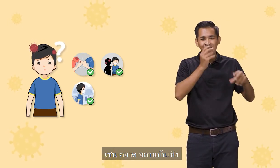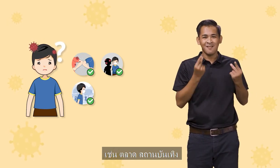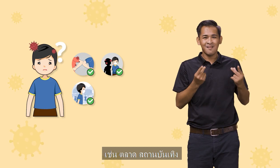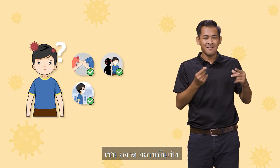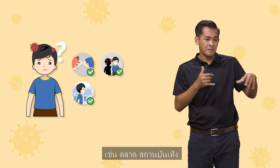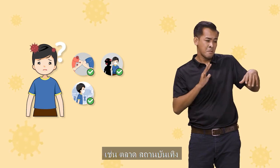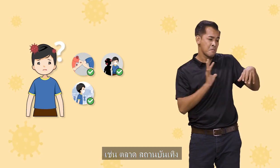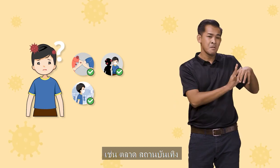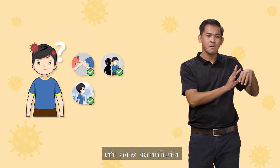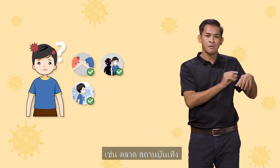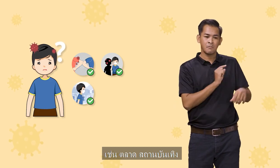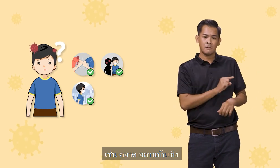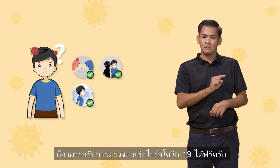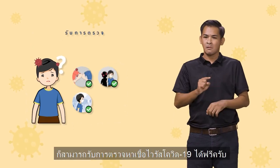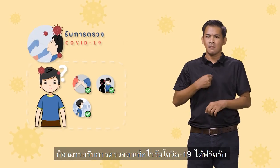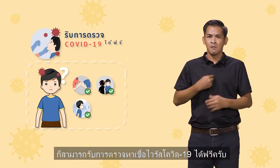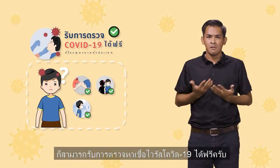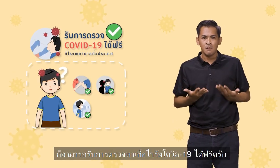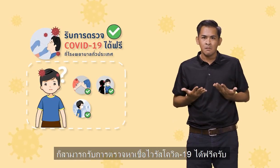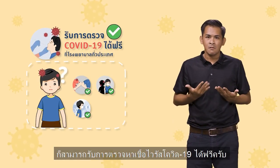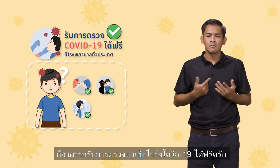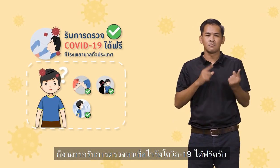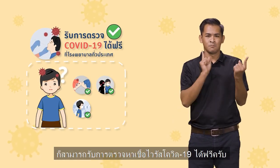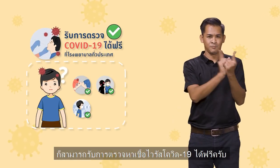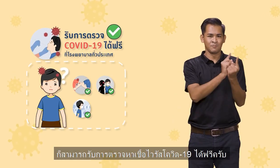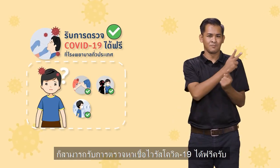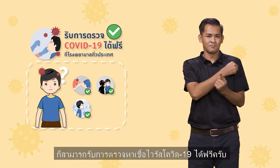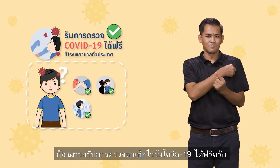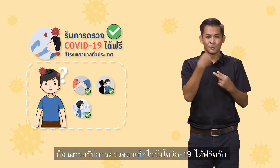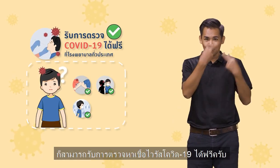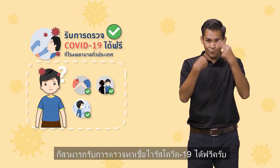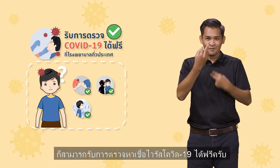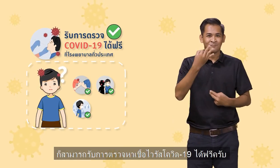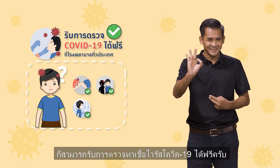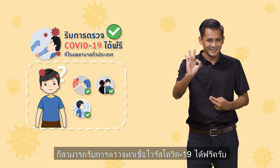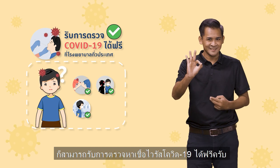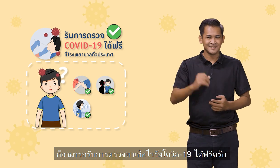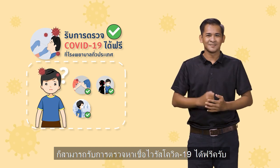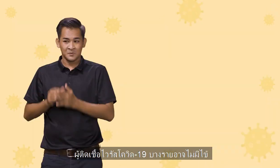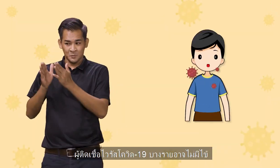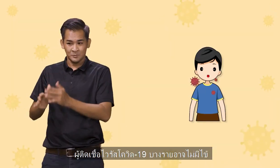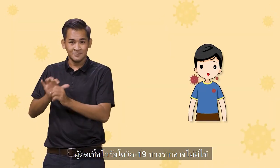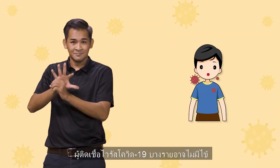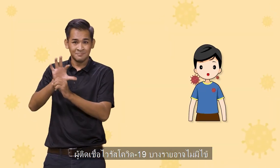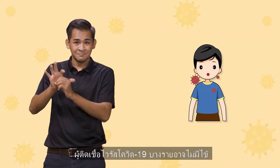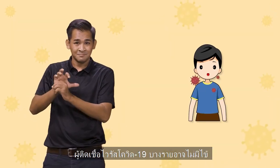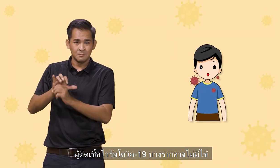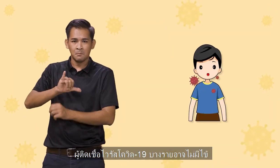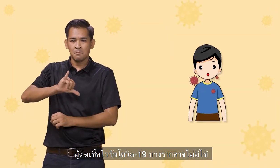ลาดสถานบันเทิงก็สามารถรับการตรวจหาเชื้อไวรัสโควิด-19 ได้ฟรีครับผู้ติดเชื้อไวรัสโควิด